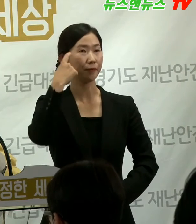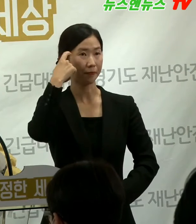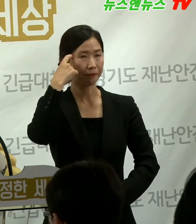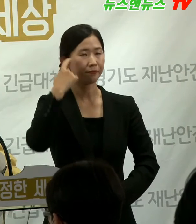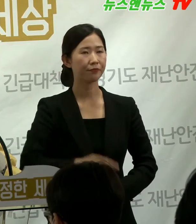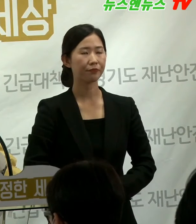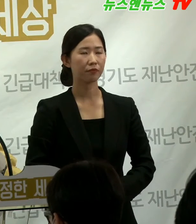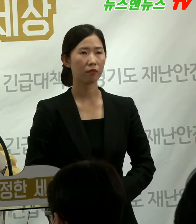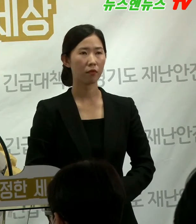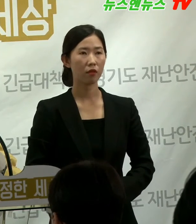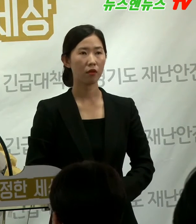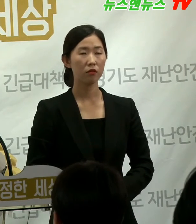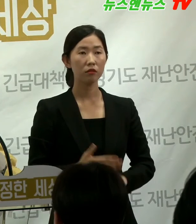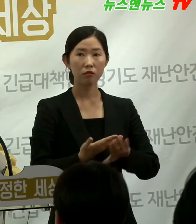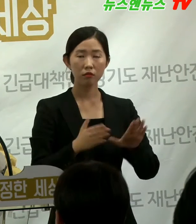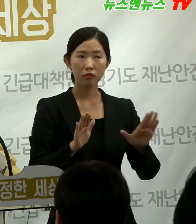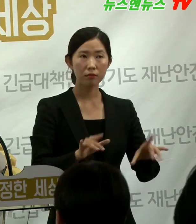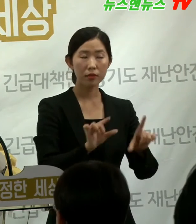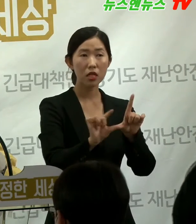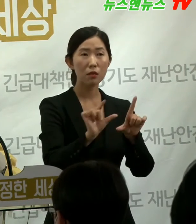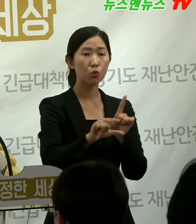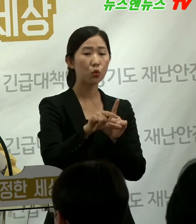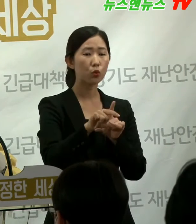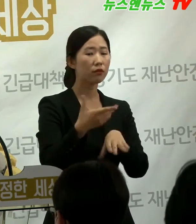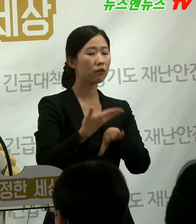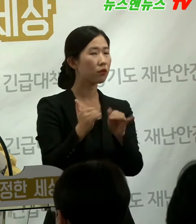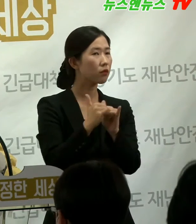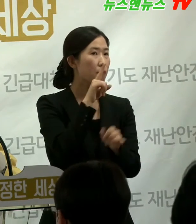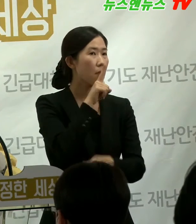일부에서 세금으로 퍼주는 거 아니냐.